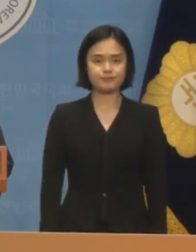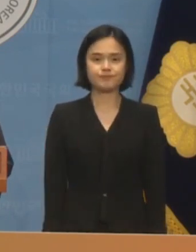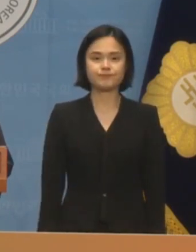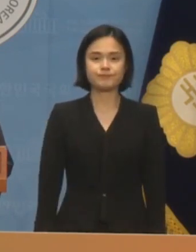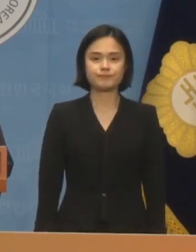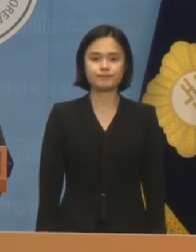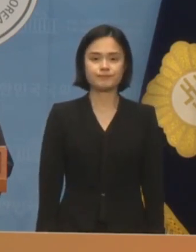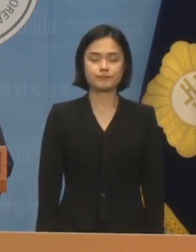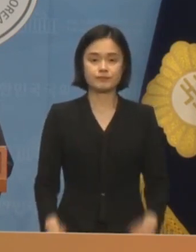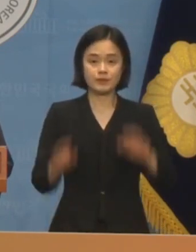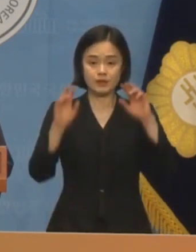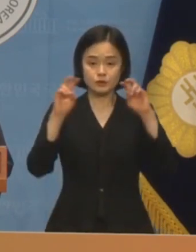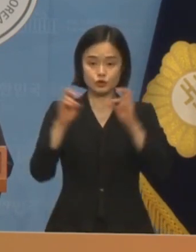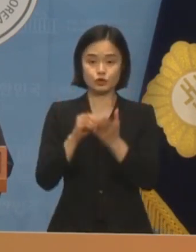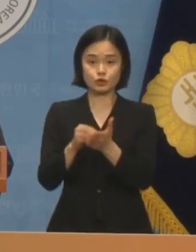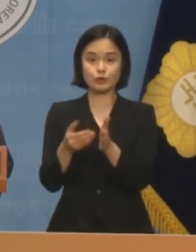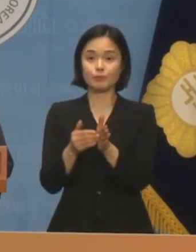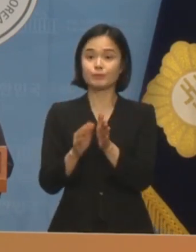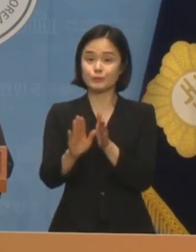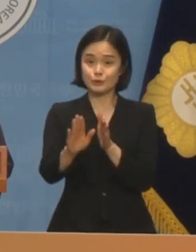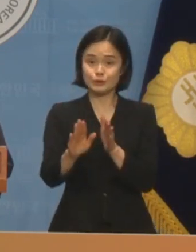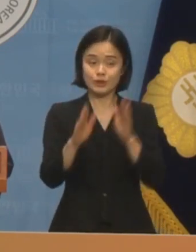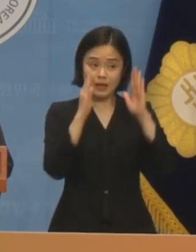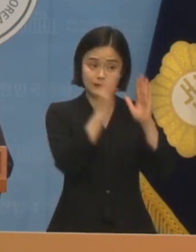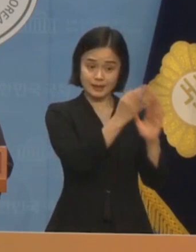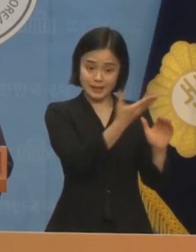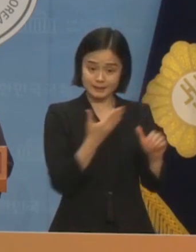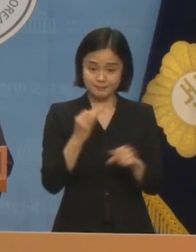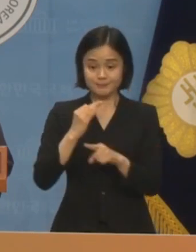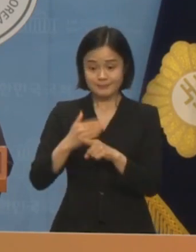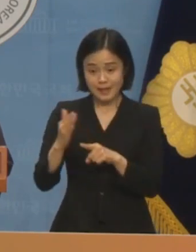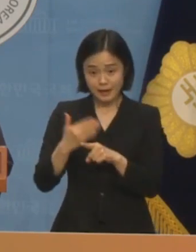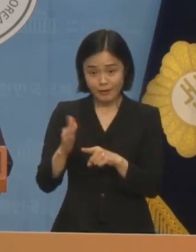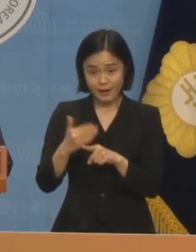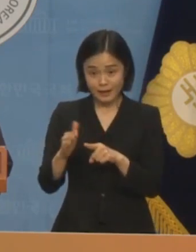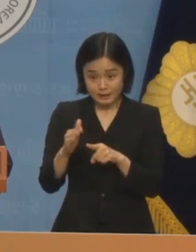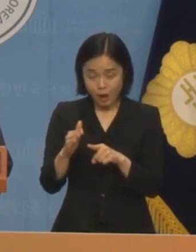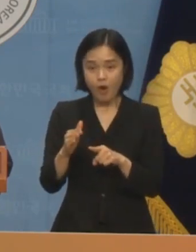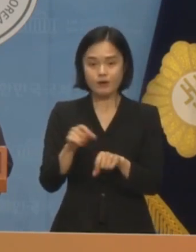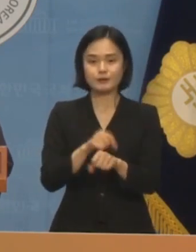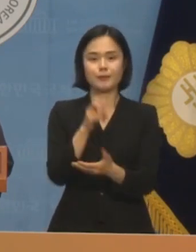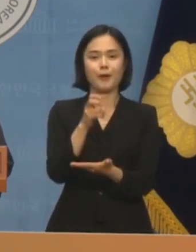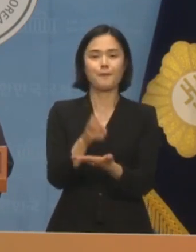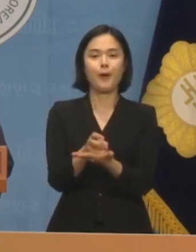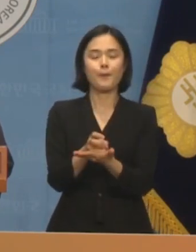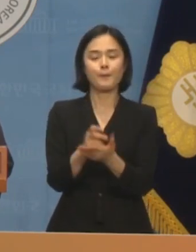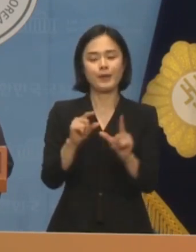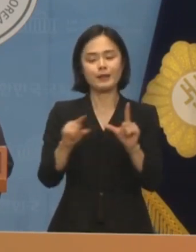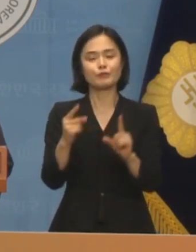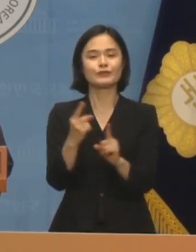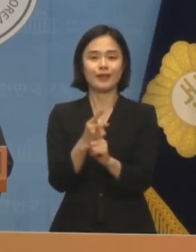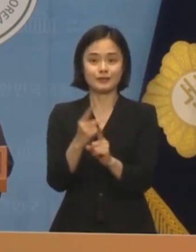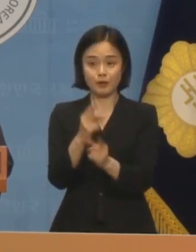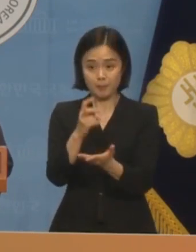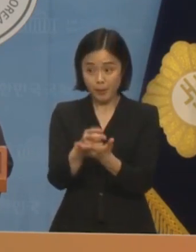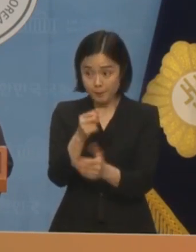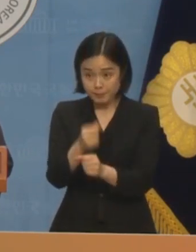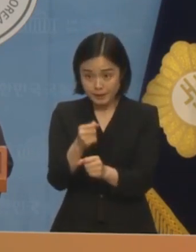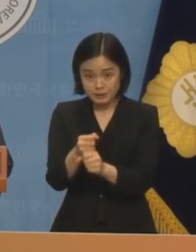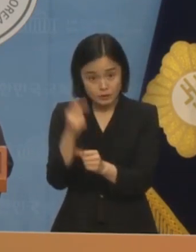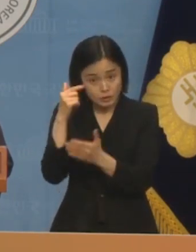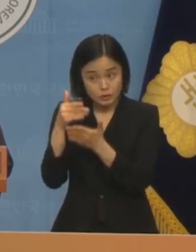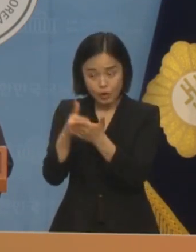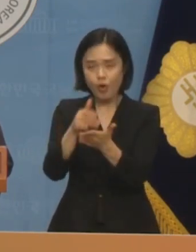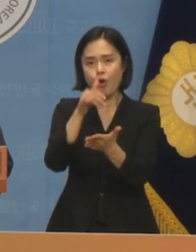상환 특별법 일부 개정 법률안이 발의되었습니다. 더 많은 대학생들이 더 오랜 기간 동안 학자금